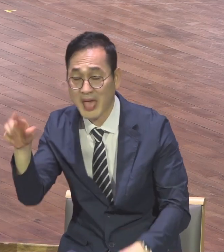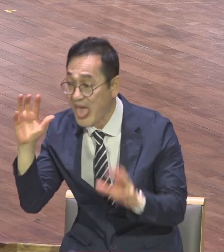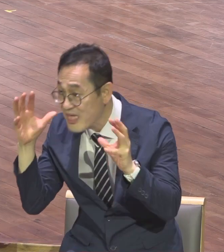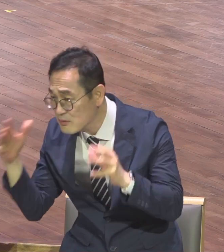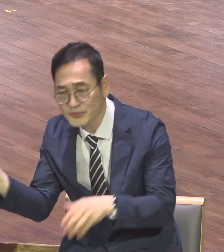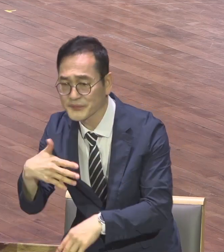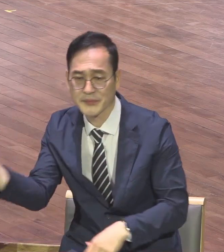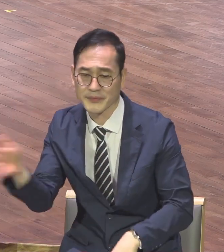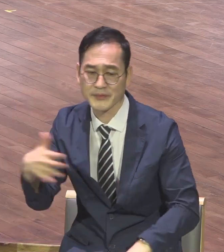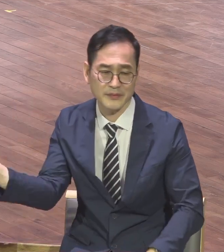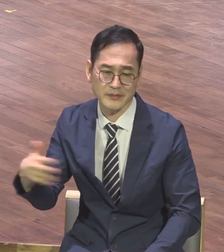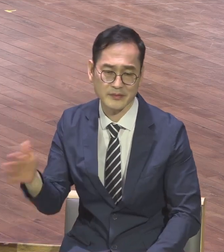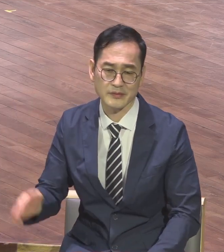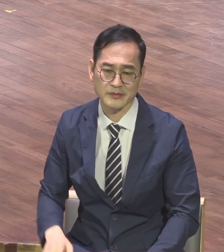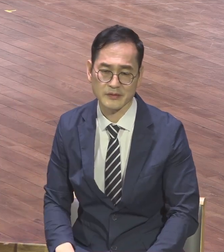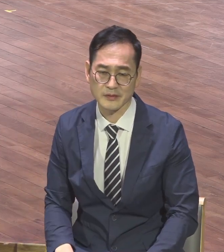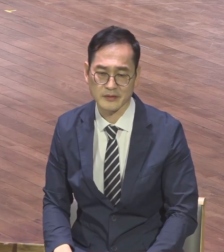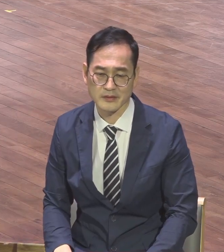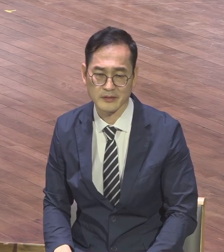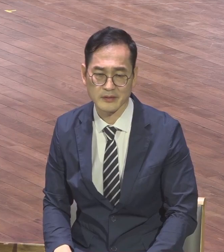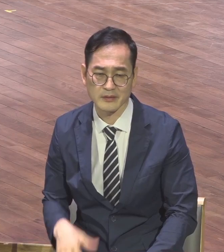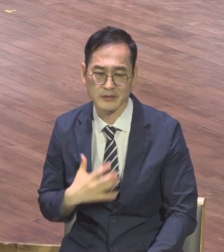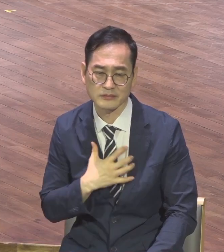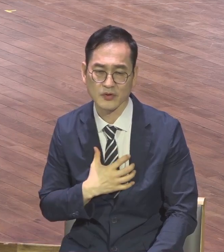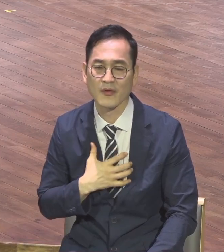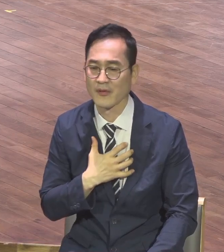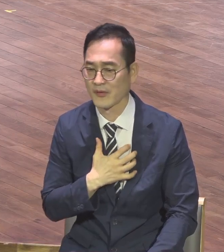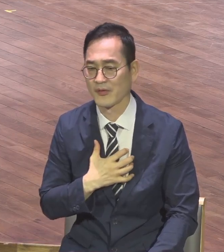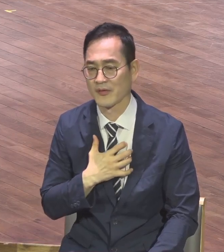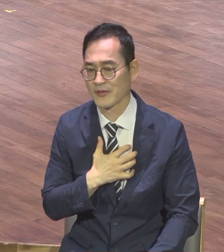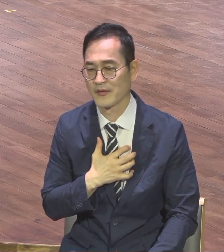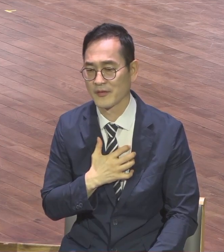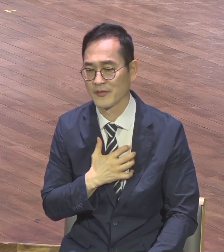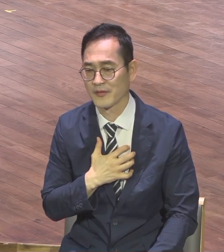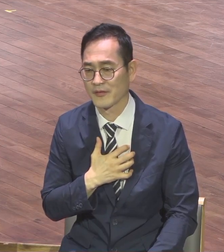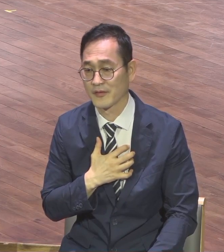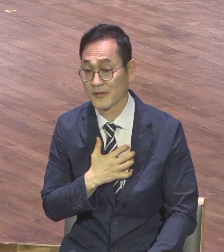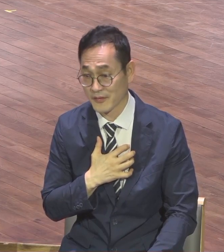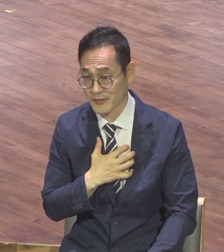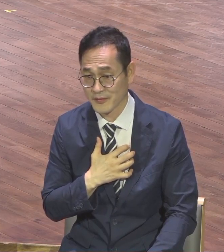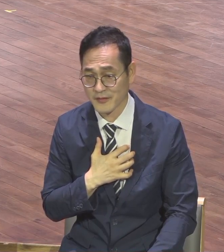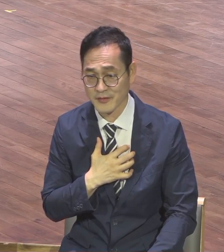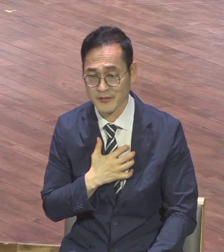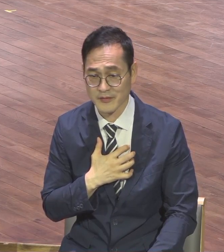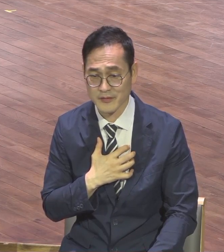아예 없으니까. 아 얼마나